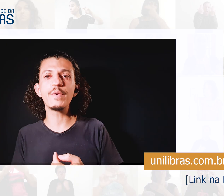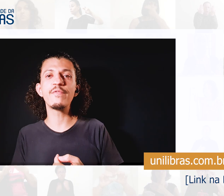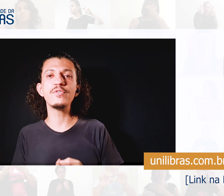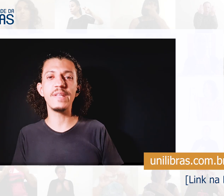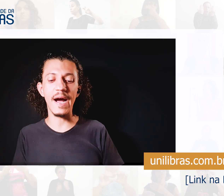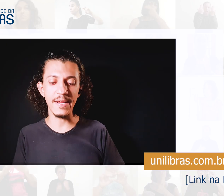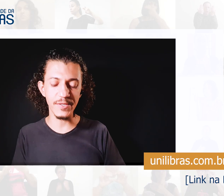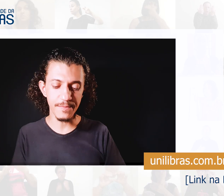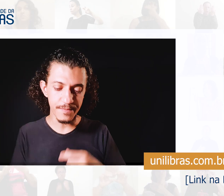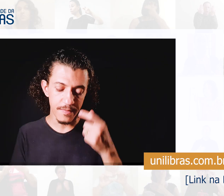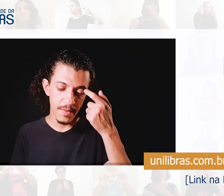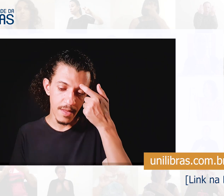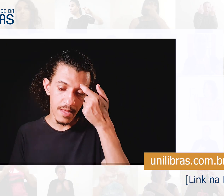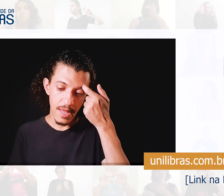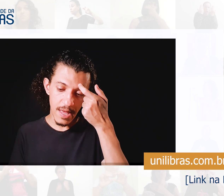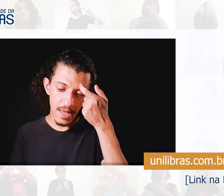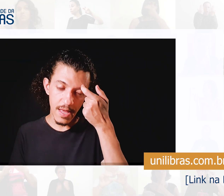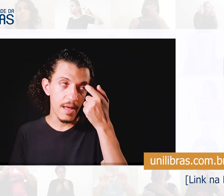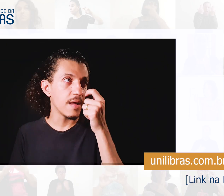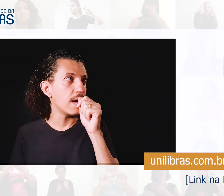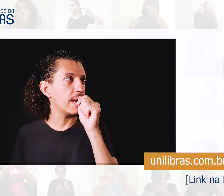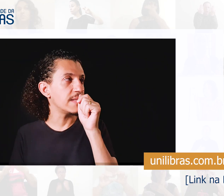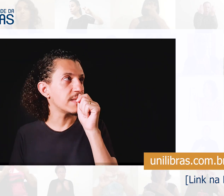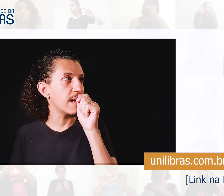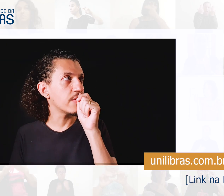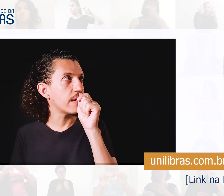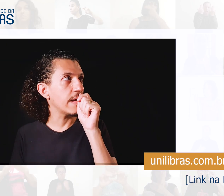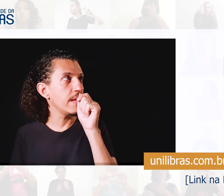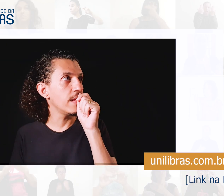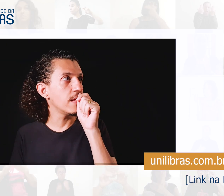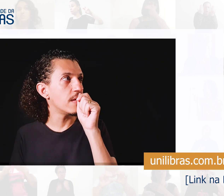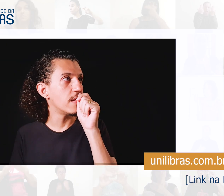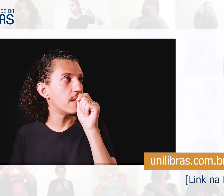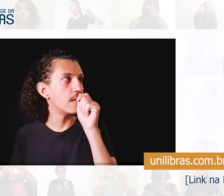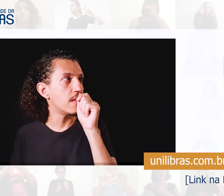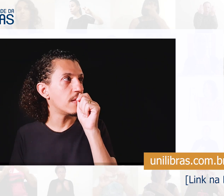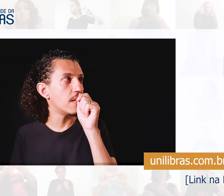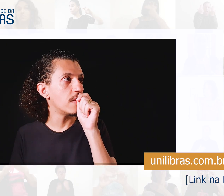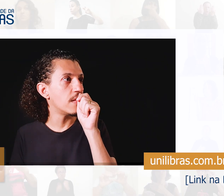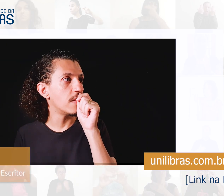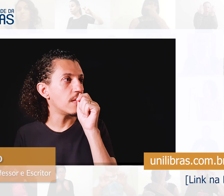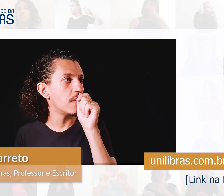ainda mais profundidade. Parece criado online.